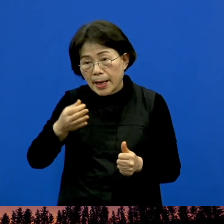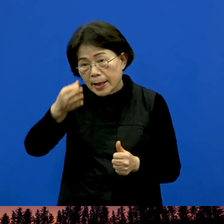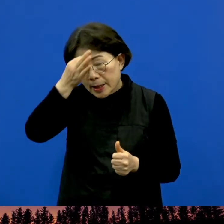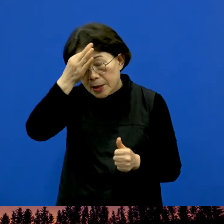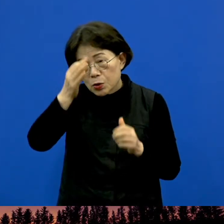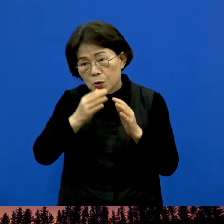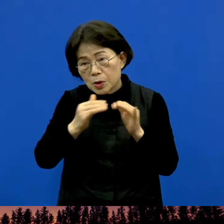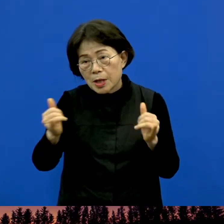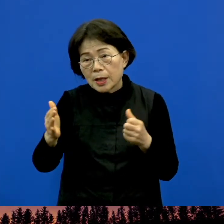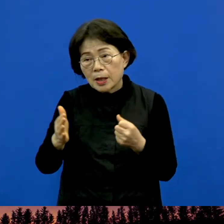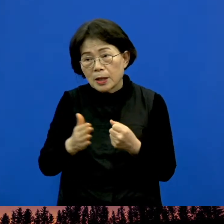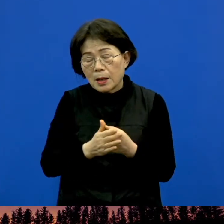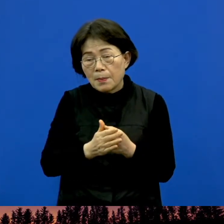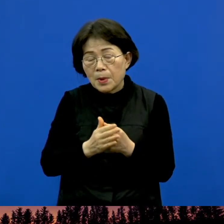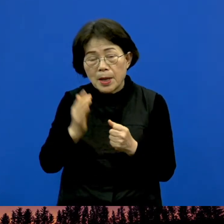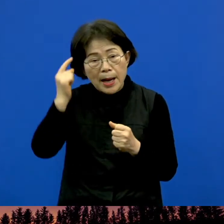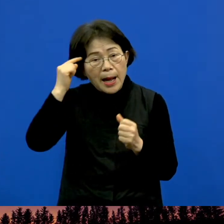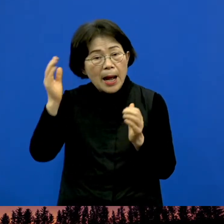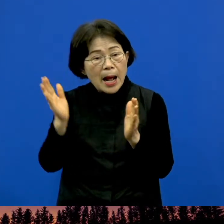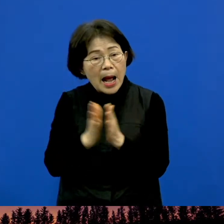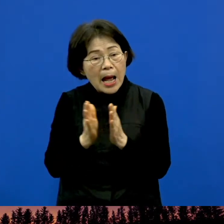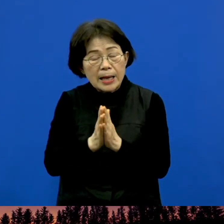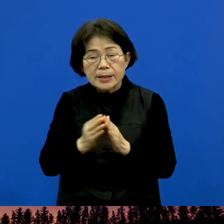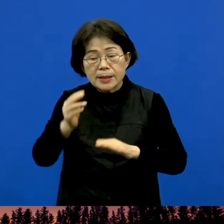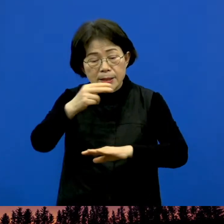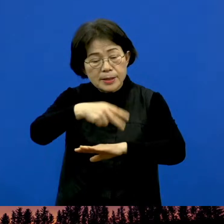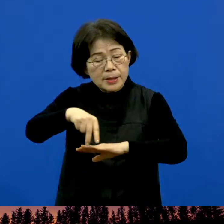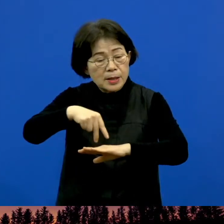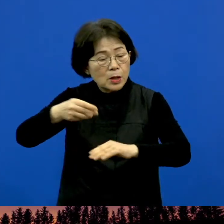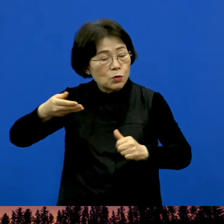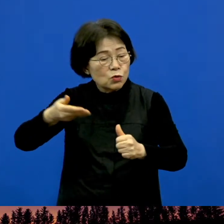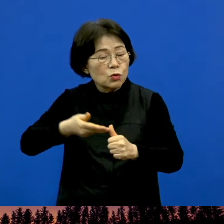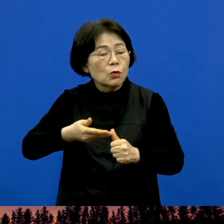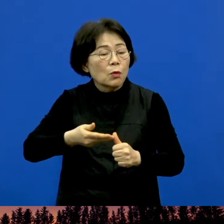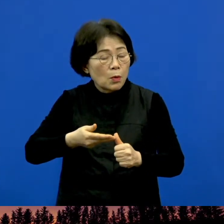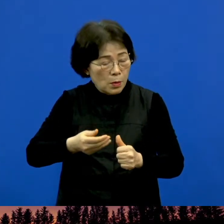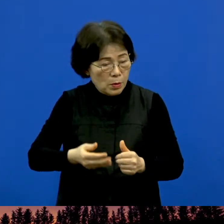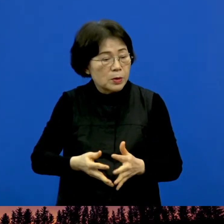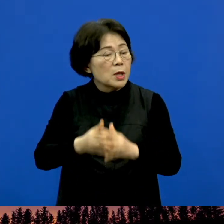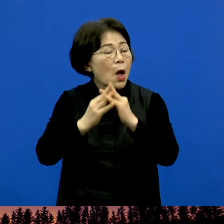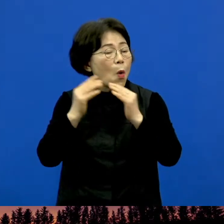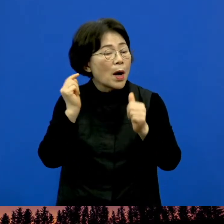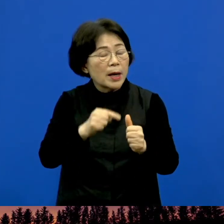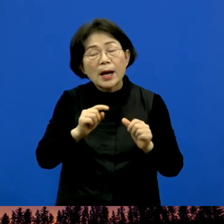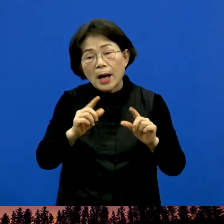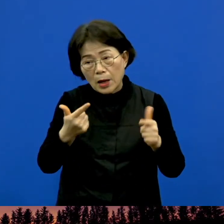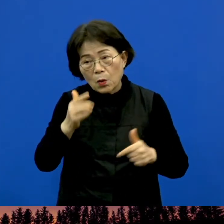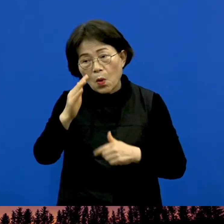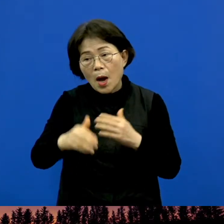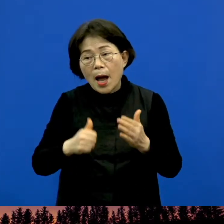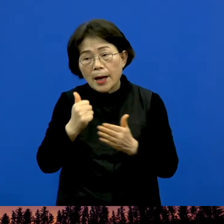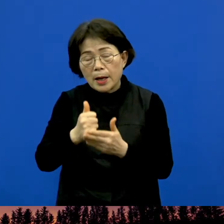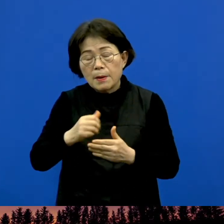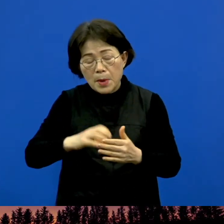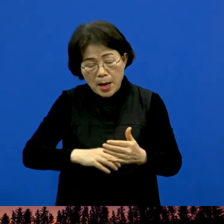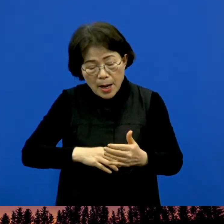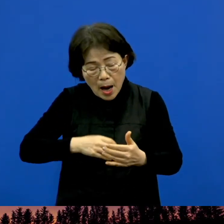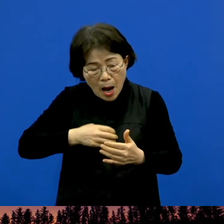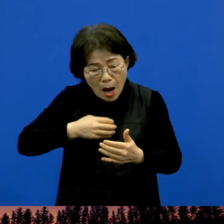알아서 내가 던져주고 설교도 던져 해라 이게 아니에요. 계속 하나님의 감동하심,